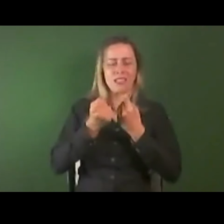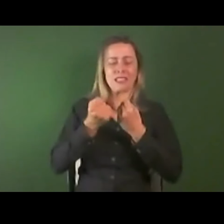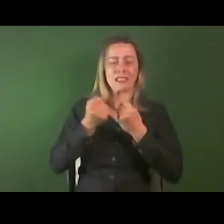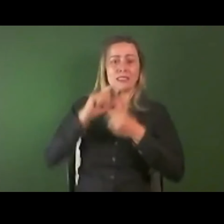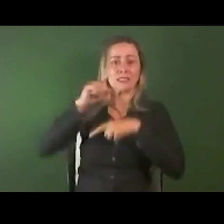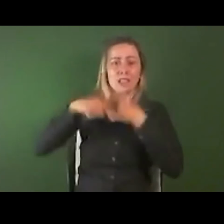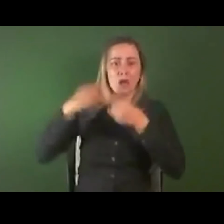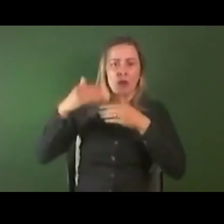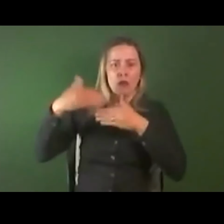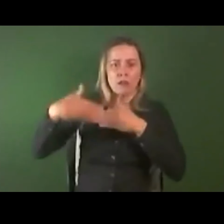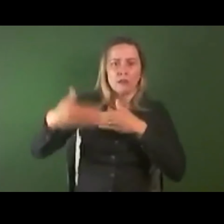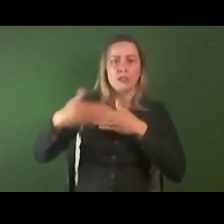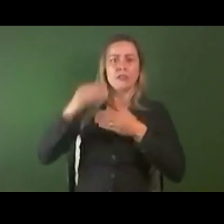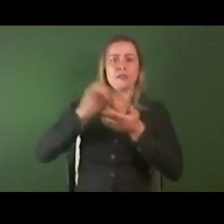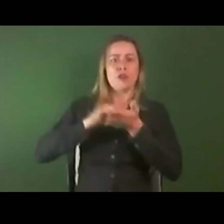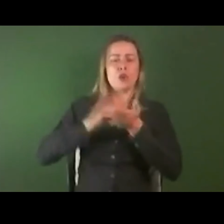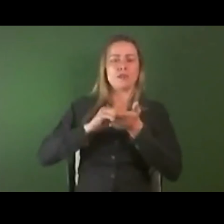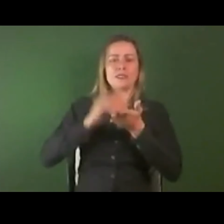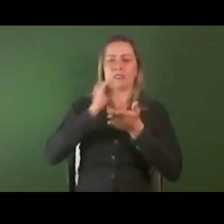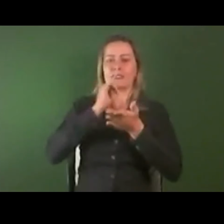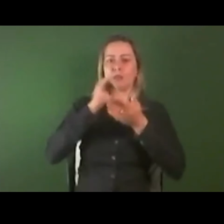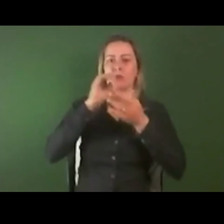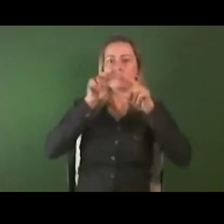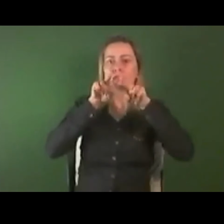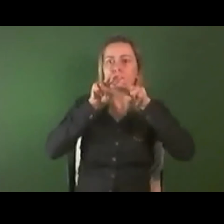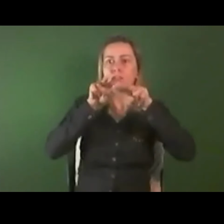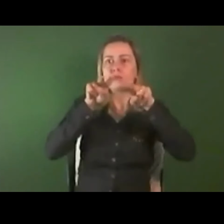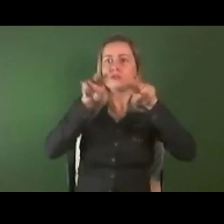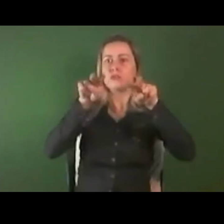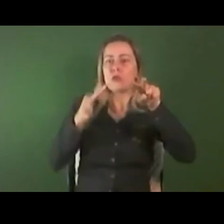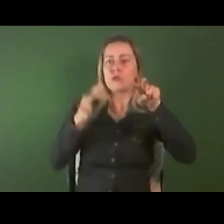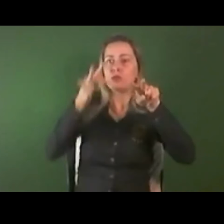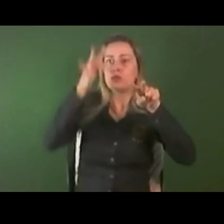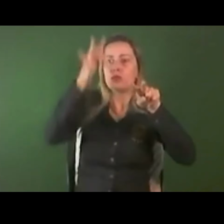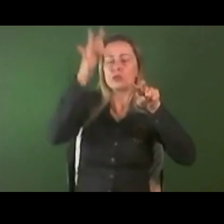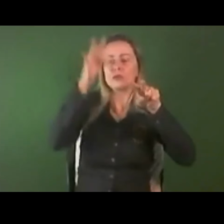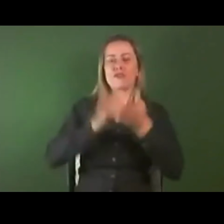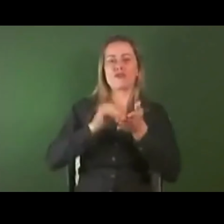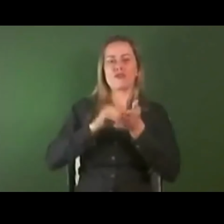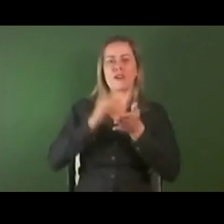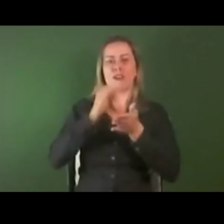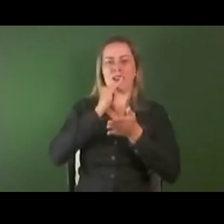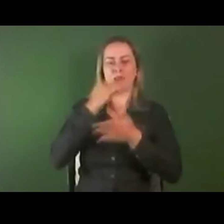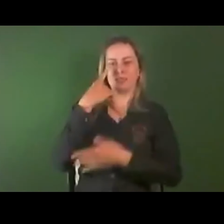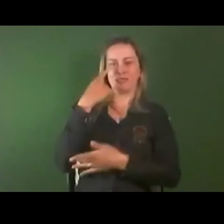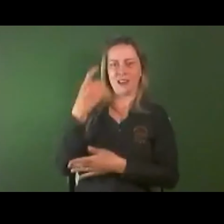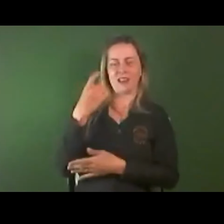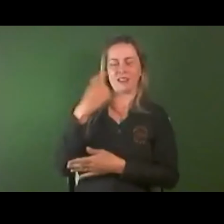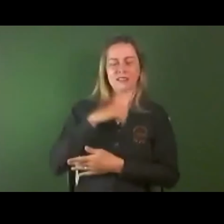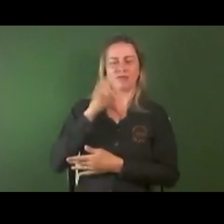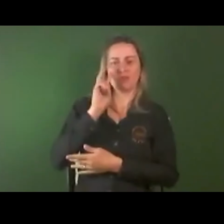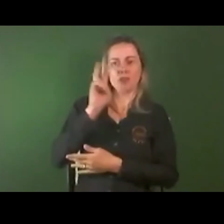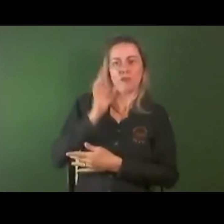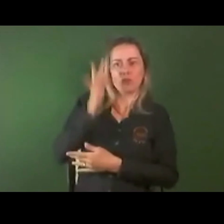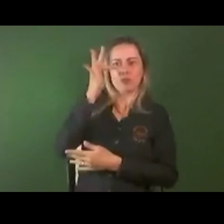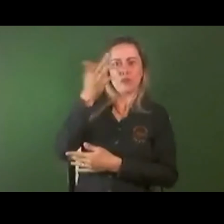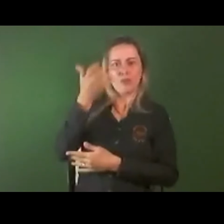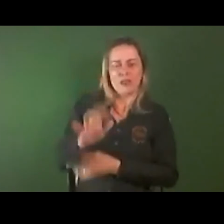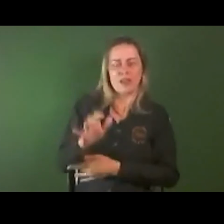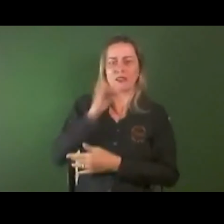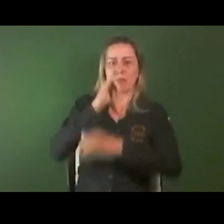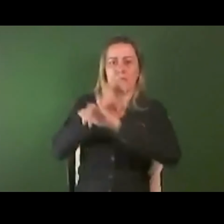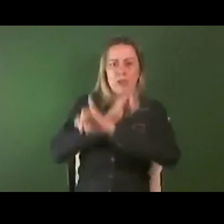frente, né? Essa falta de horizonte, de perspectiva com o futuro, e até a própria falta de interesse nessa perspectiva, ele anuncia